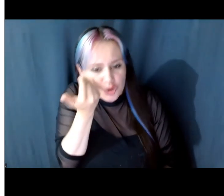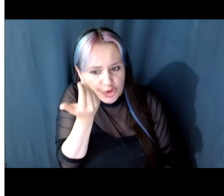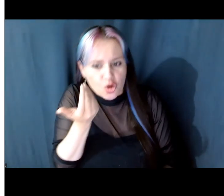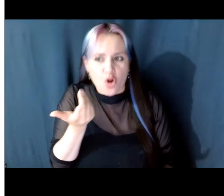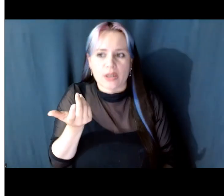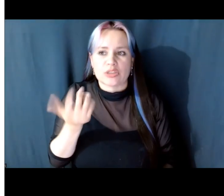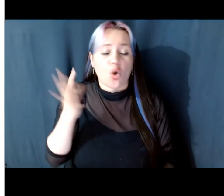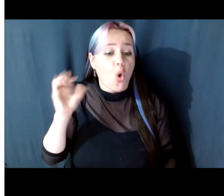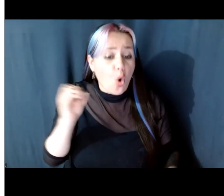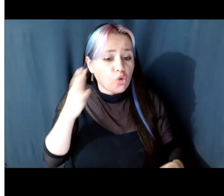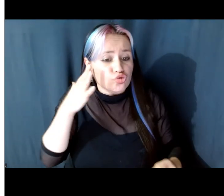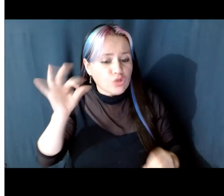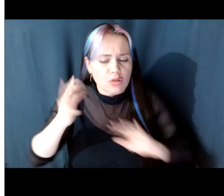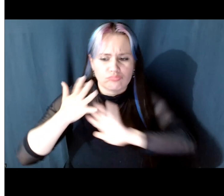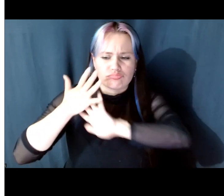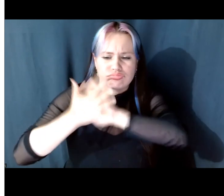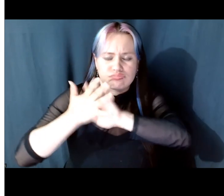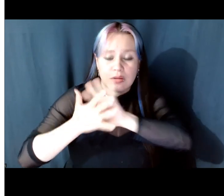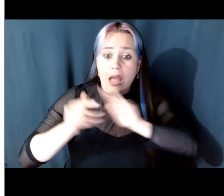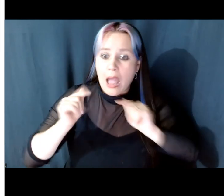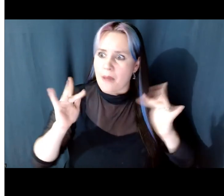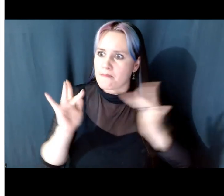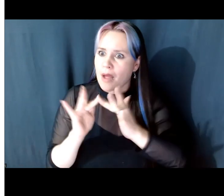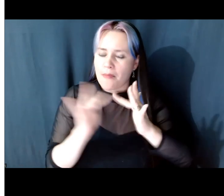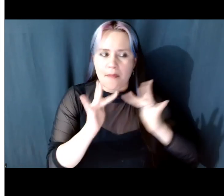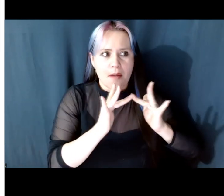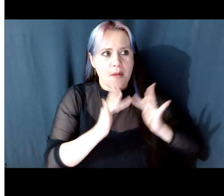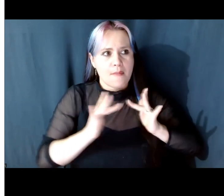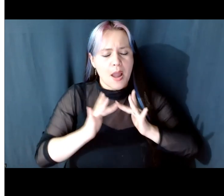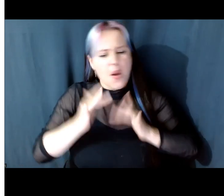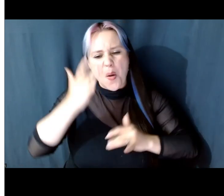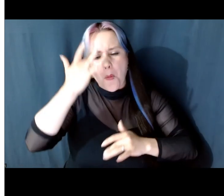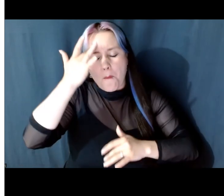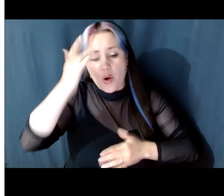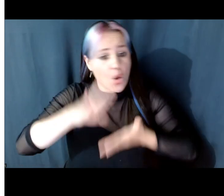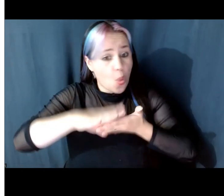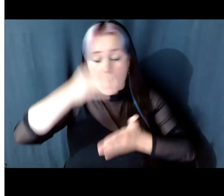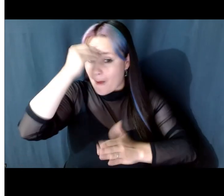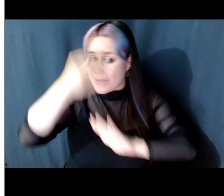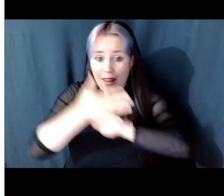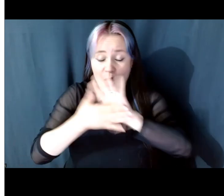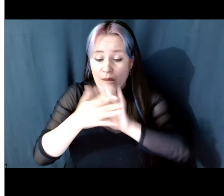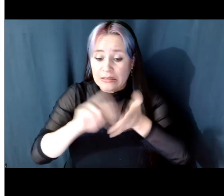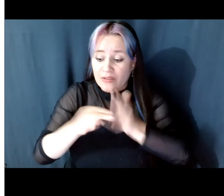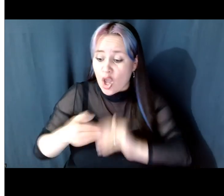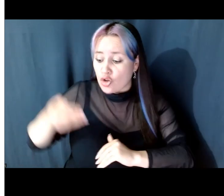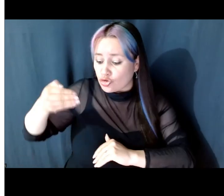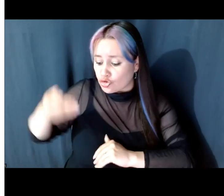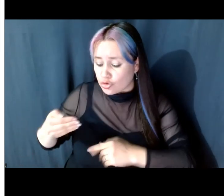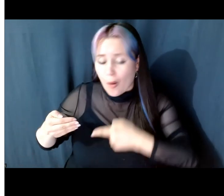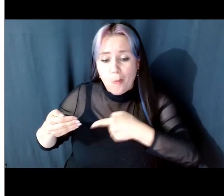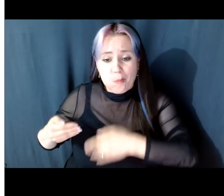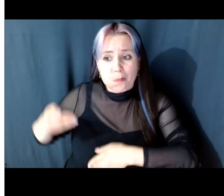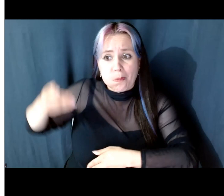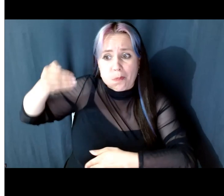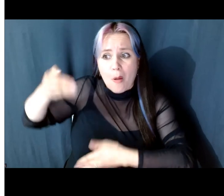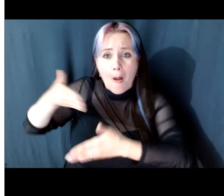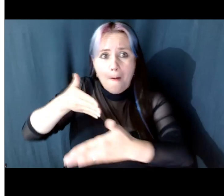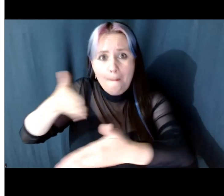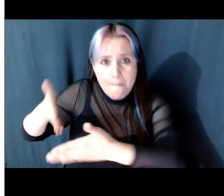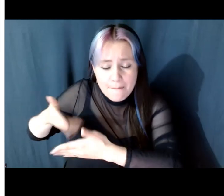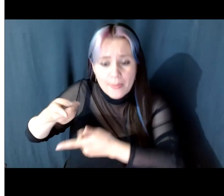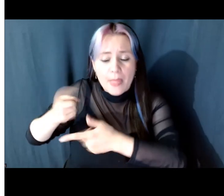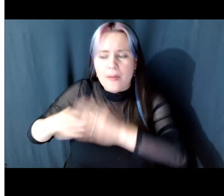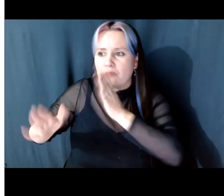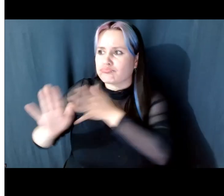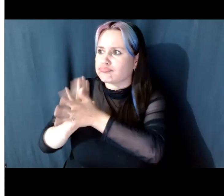educativa oyente y sorda Por lo cual es necesario anzar el servicio de interpretación En lengua de señas español en todas las